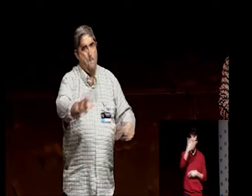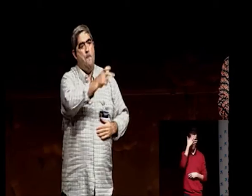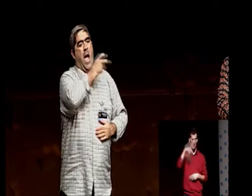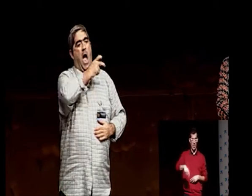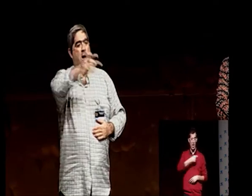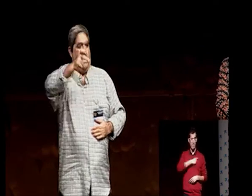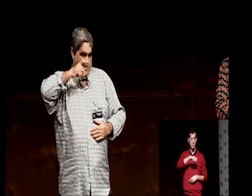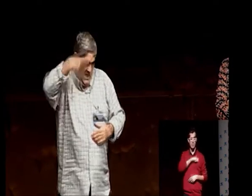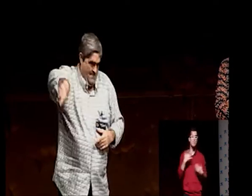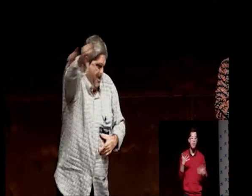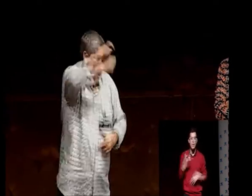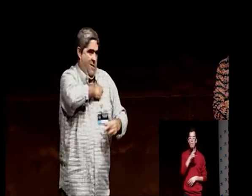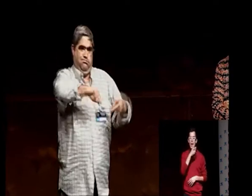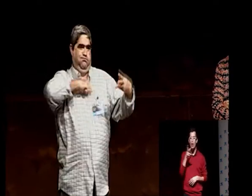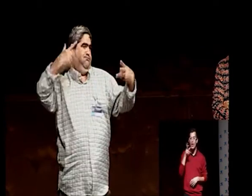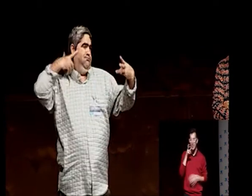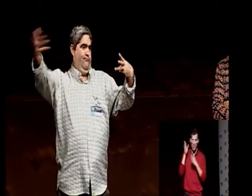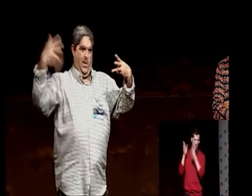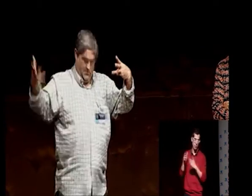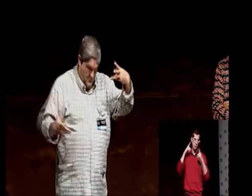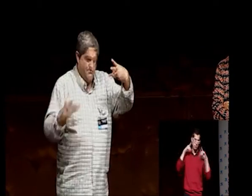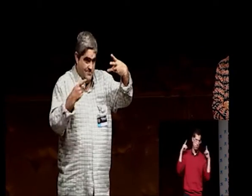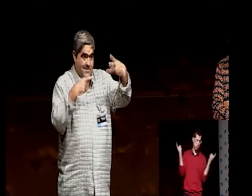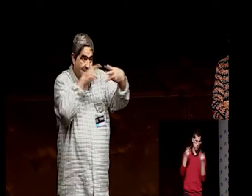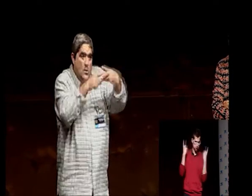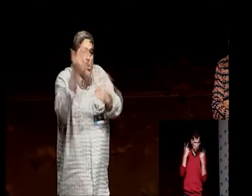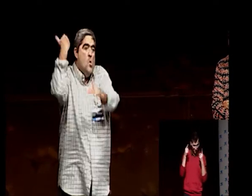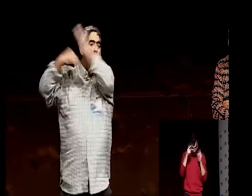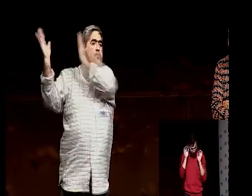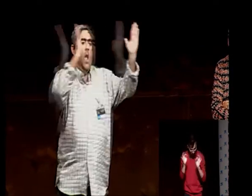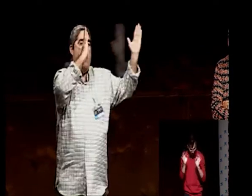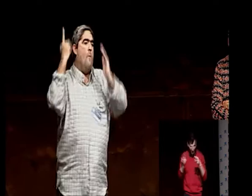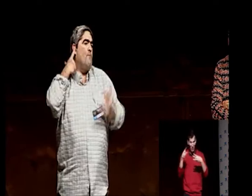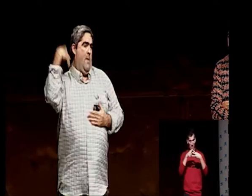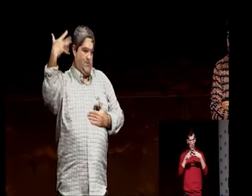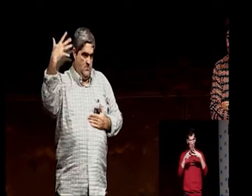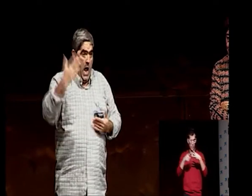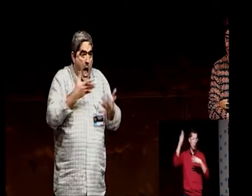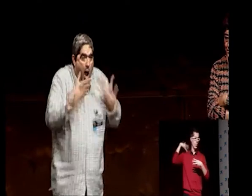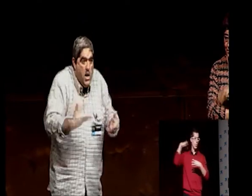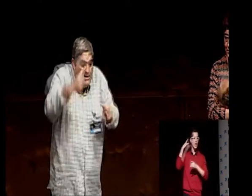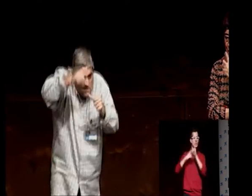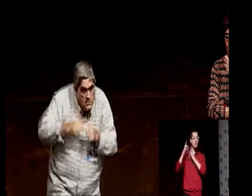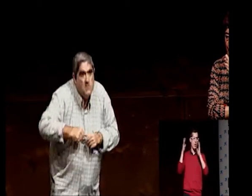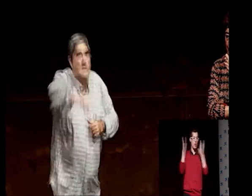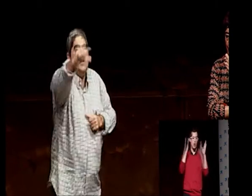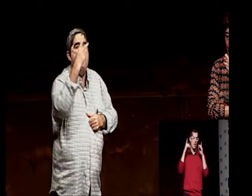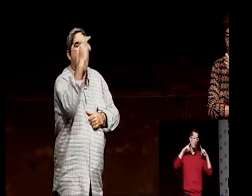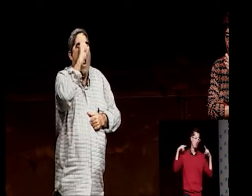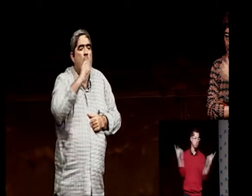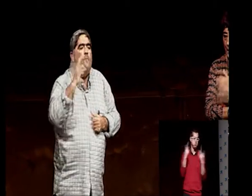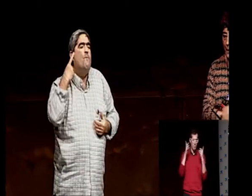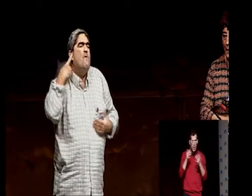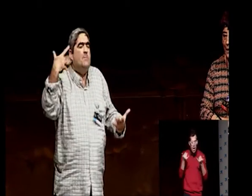persona de aquí de España Juan Luis Marroquín vale una persona también muy famosa dentro de la comunidad son tres personas muy famosas